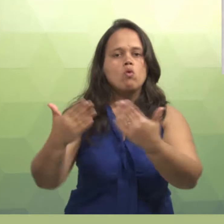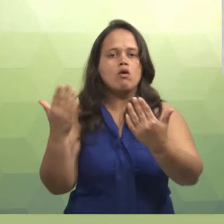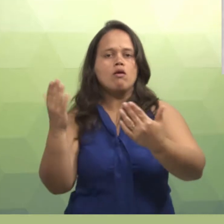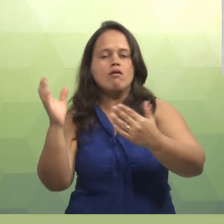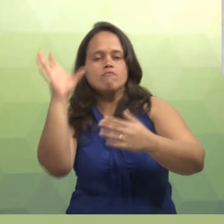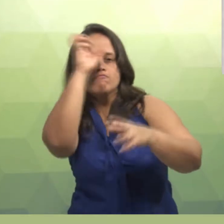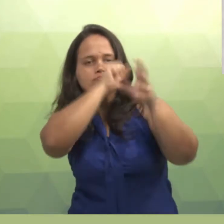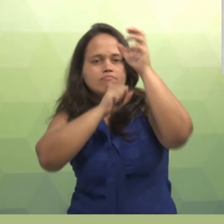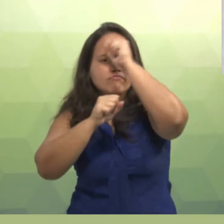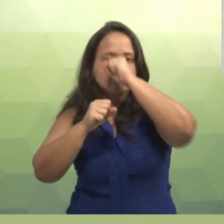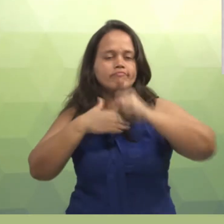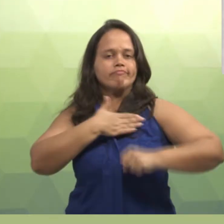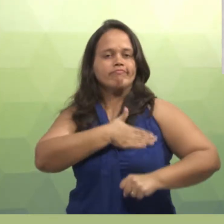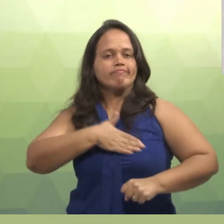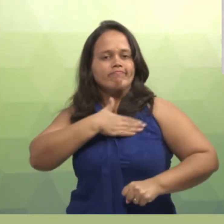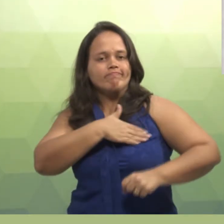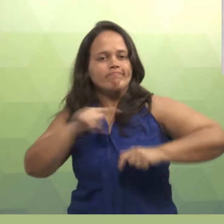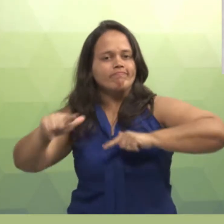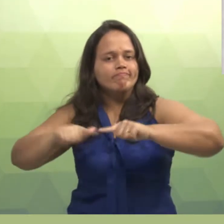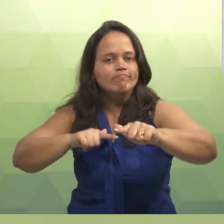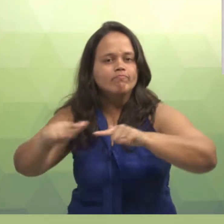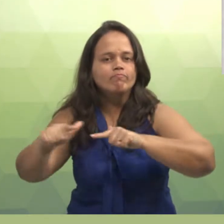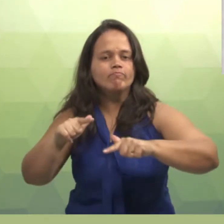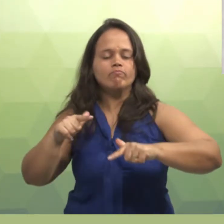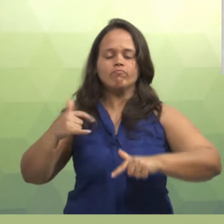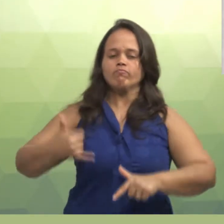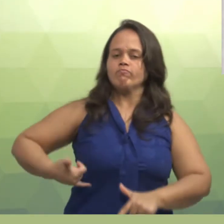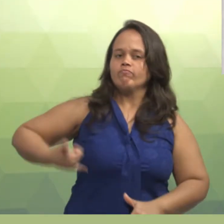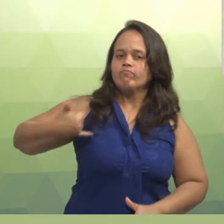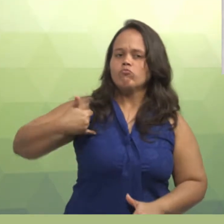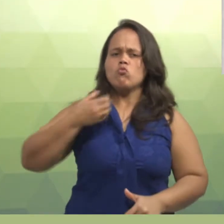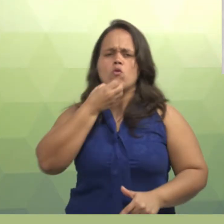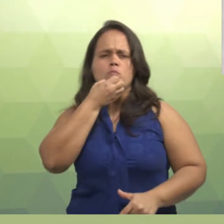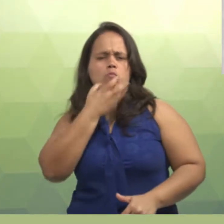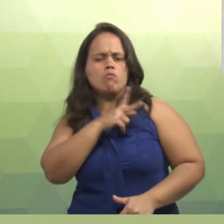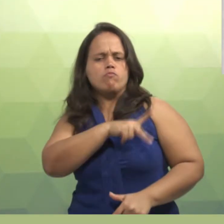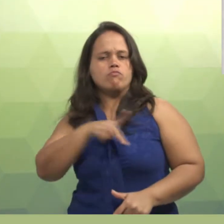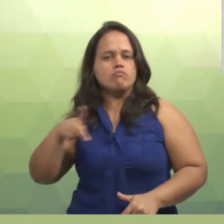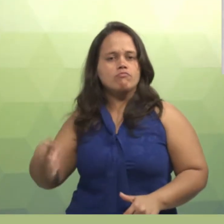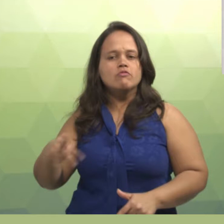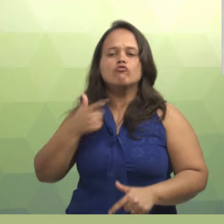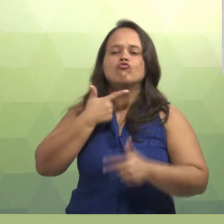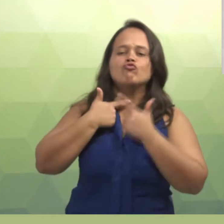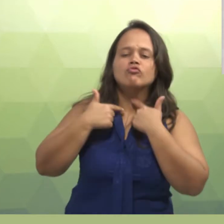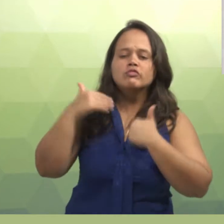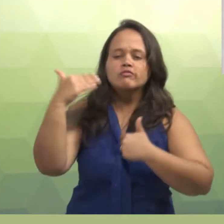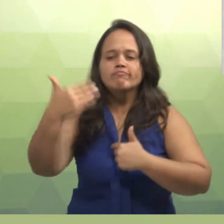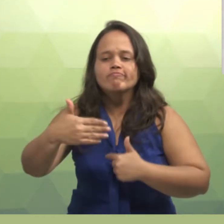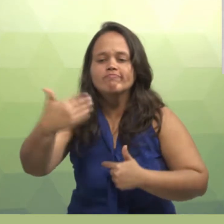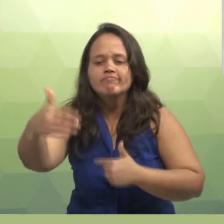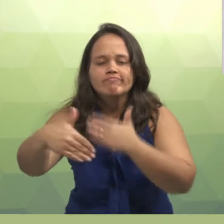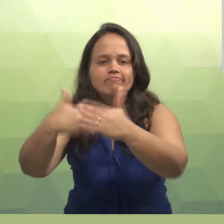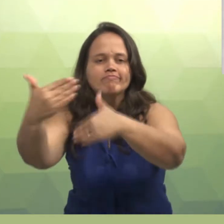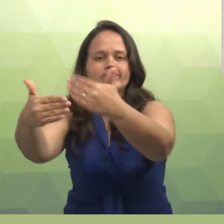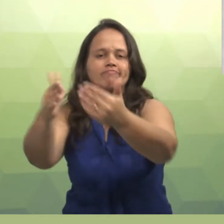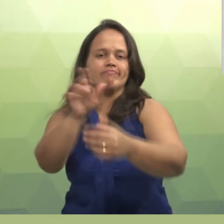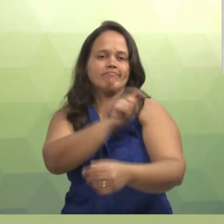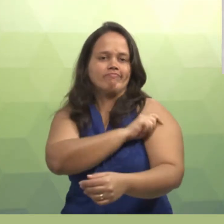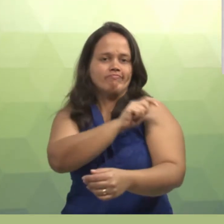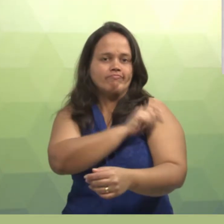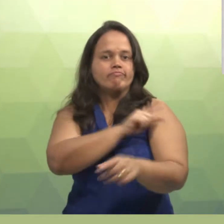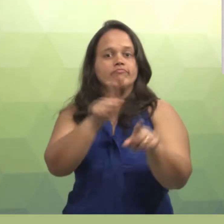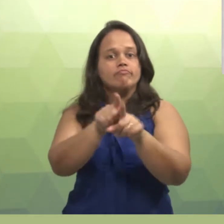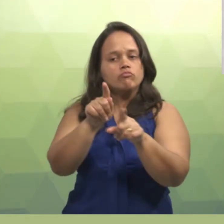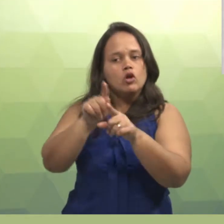bom professor, desejar o sucesso do aluno e ainda construir oportunidades de aprendizagens dinâmicas que